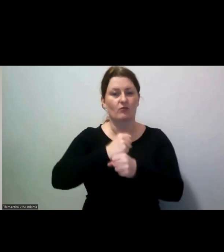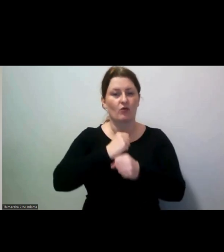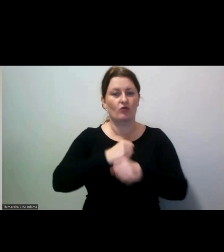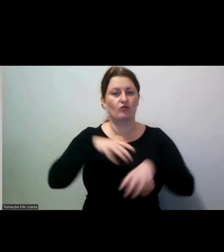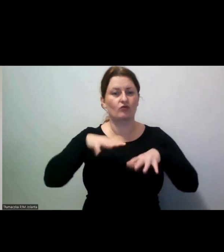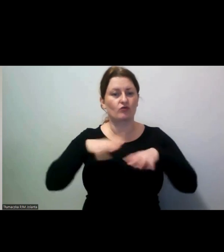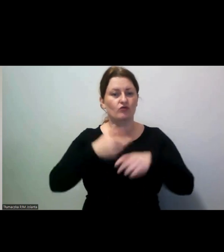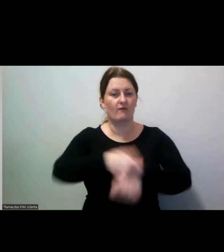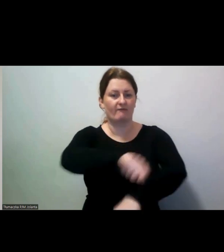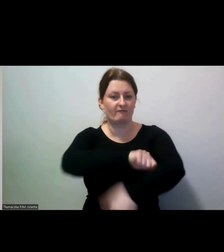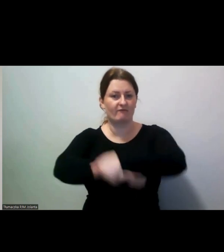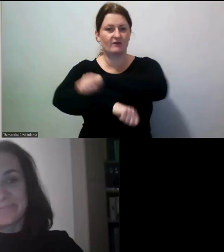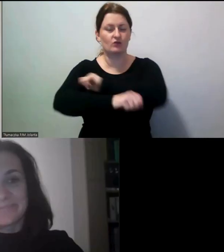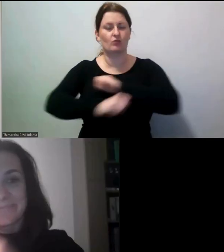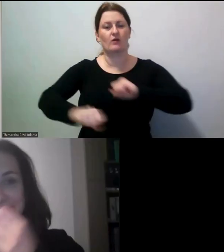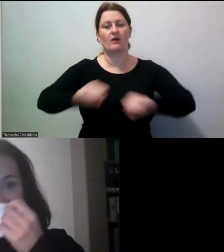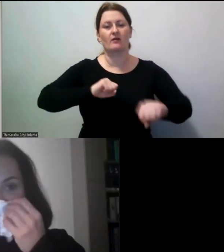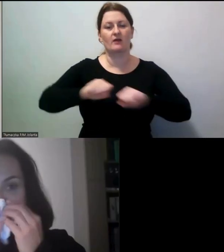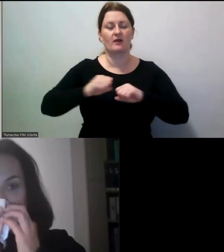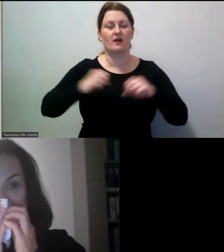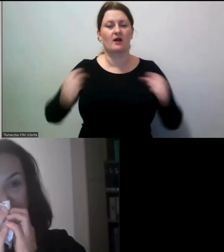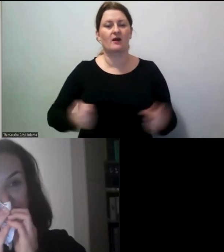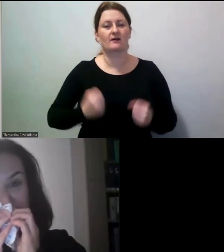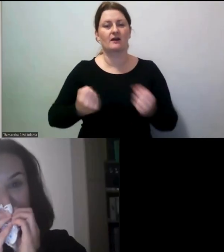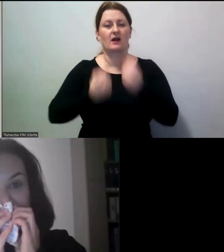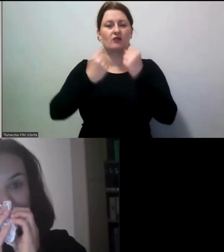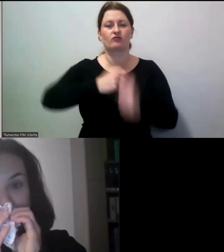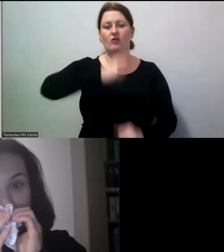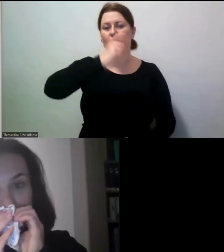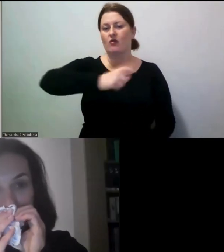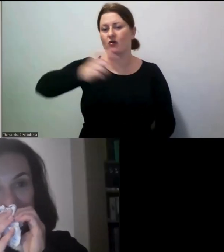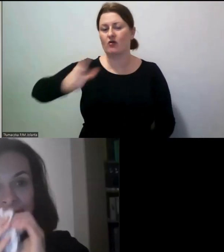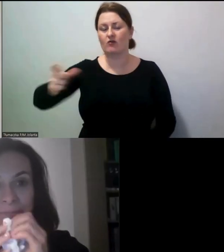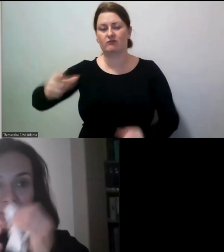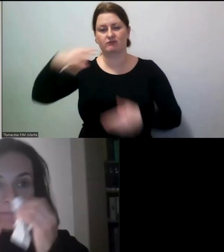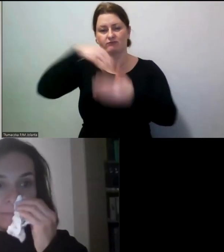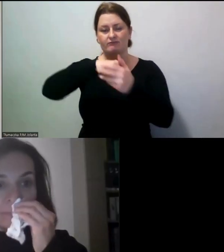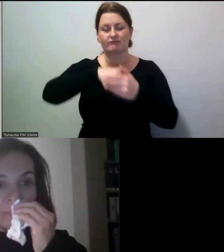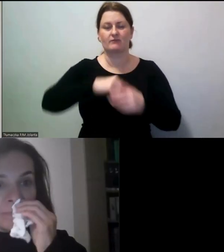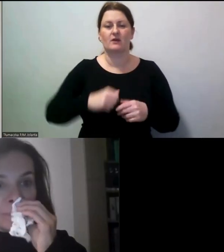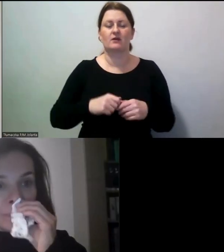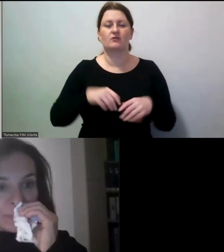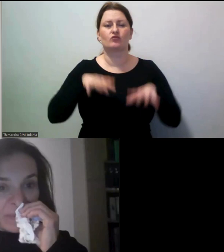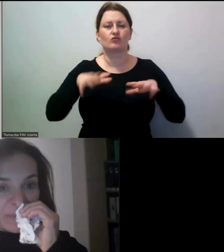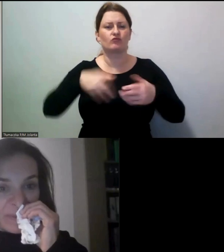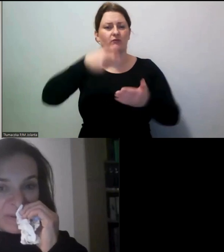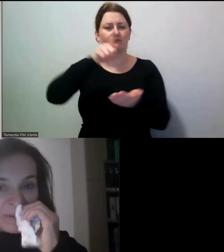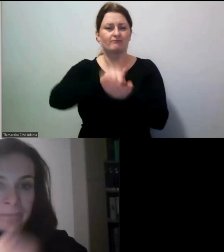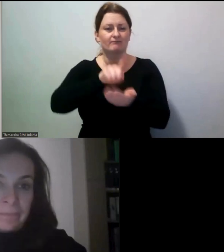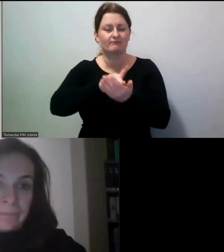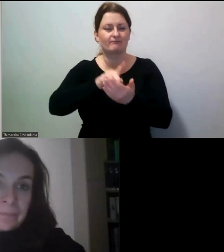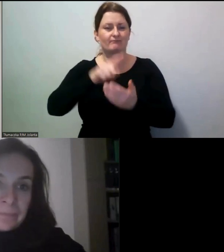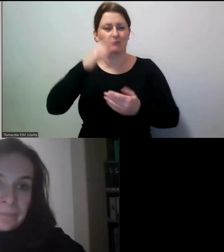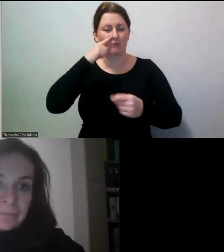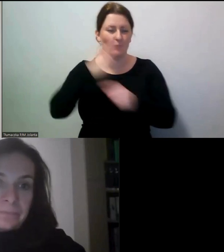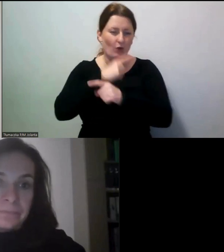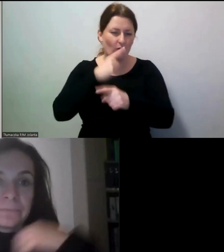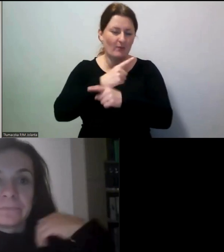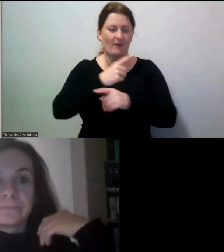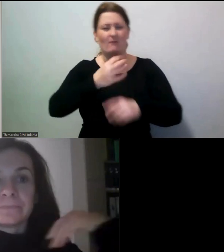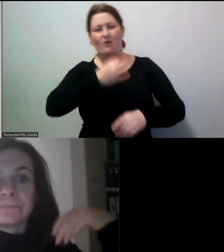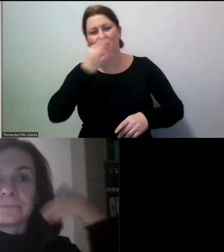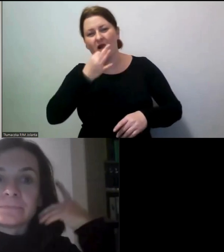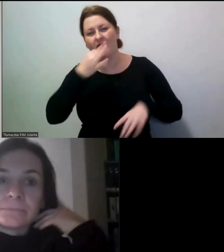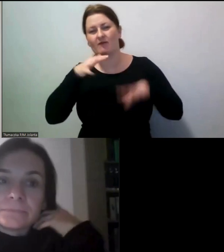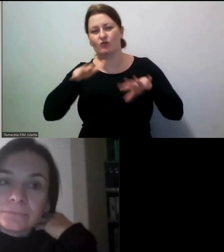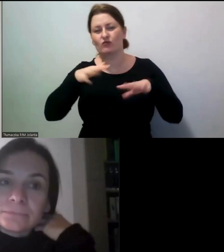tyle wysiłku, tyle energii, tyle zaangażowanych osób, tyle sukcesów, tyle pomyłek, tyle poprawek,